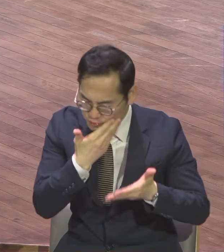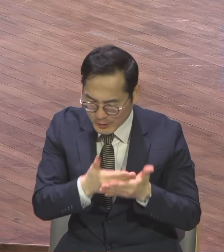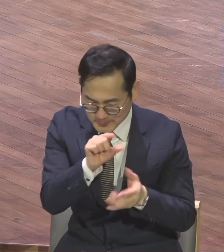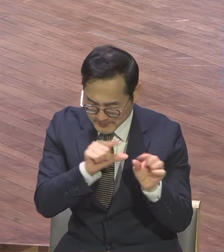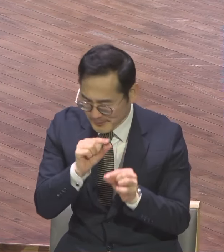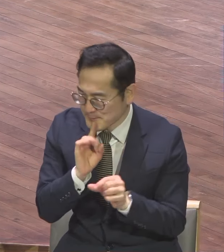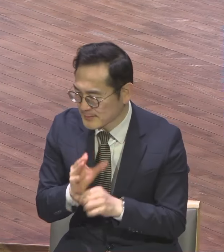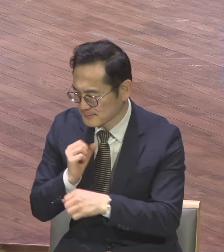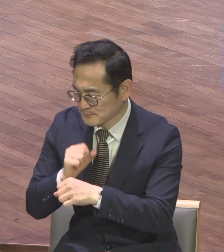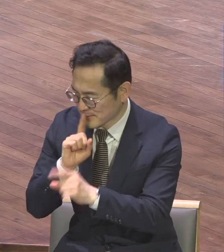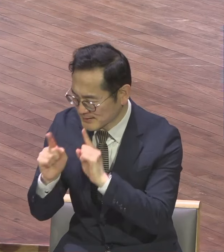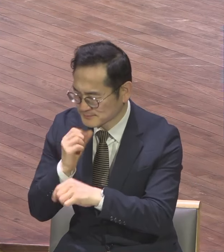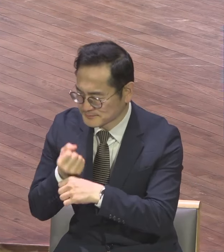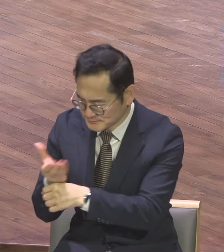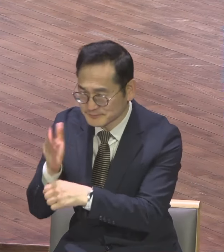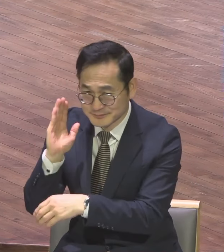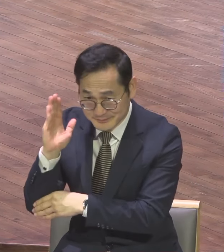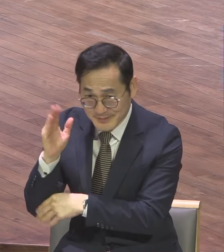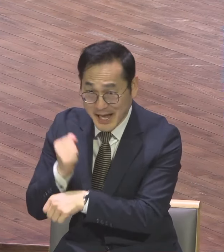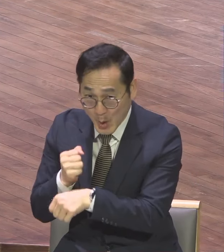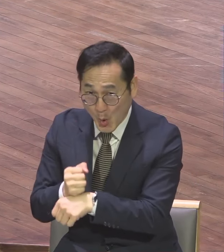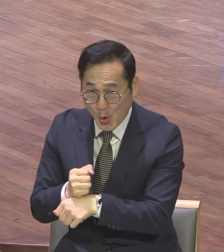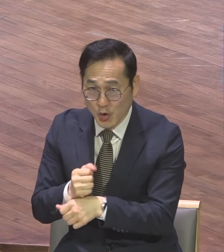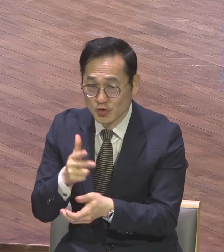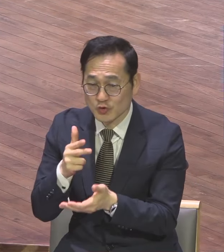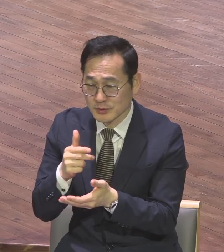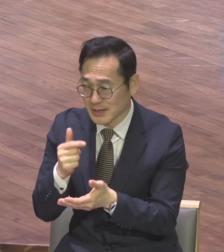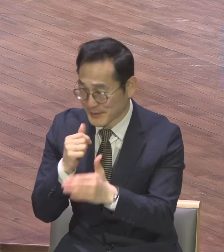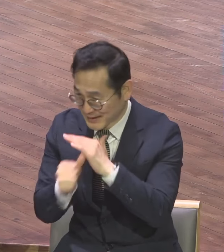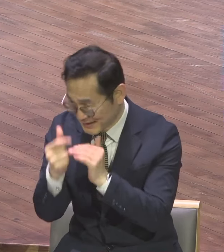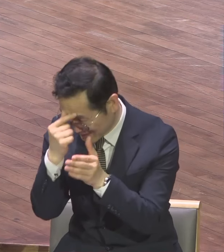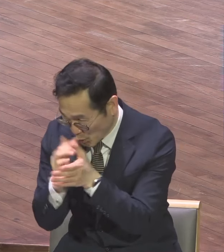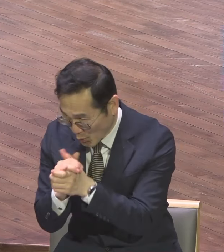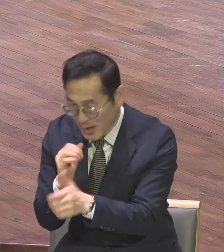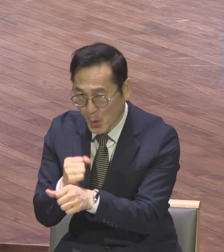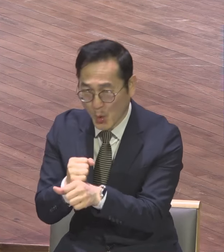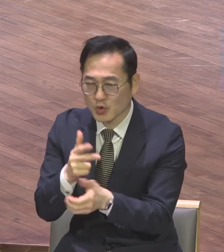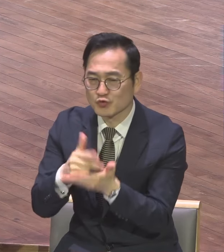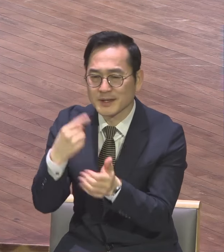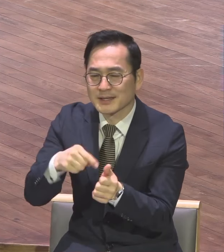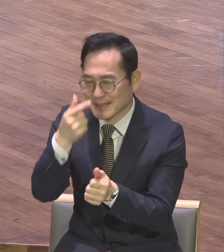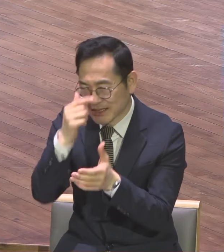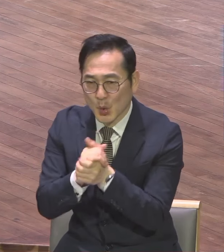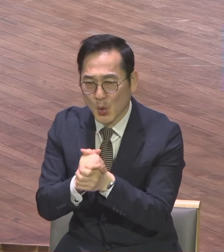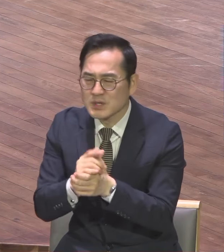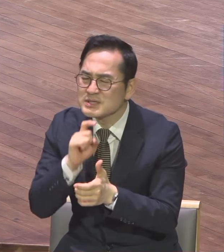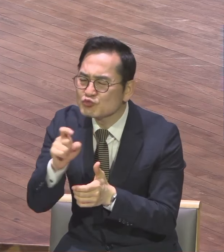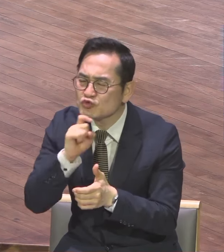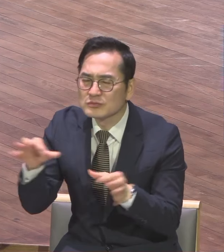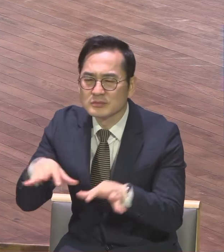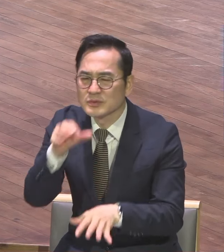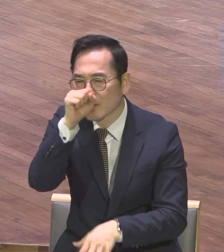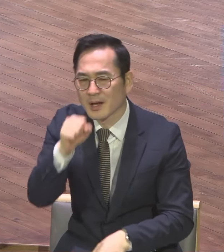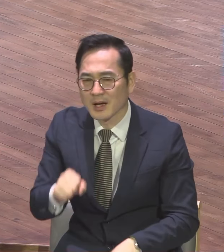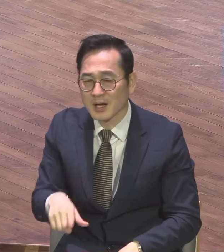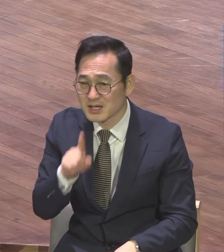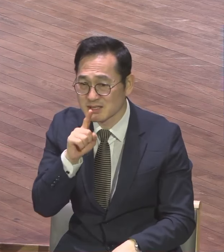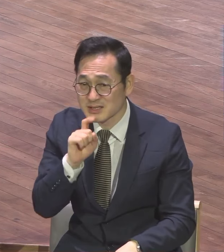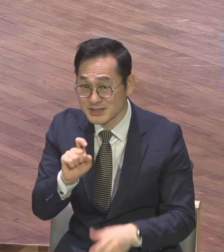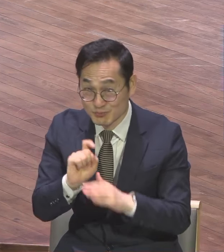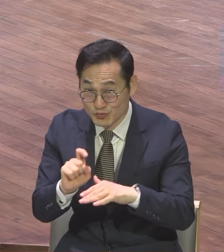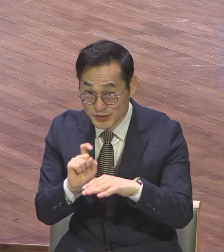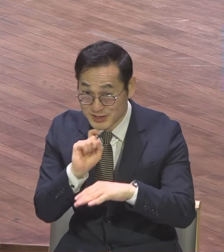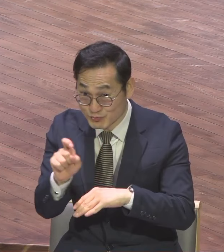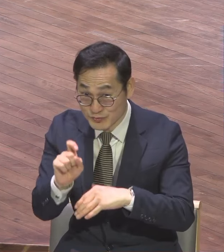포럼하고 그 다음에 주기도 대표기도 한 사람 하고 주기도 딱 끝내야 돼. 그럼 10분 안에 끝내. 10분 10분